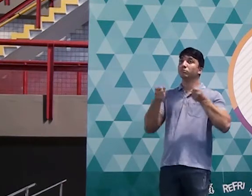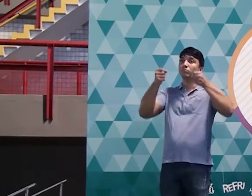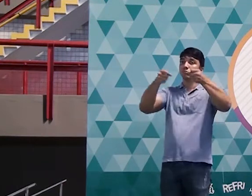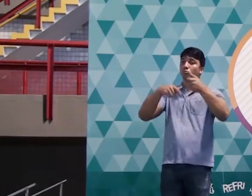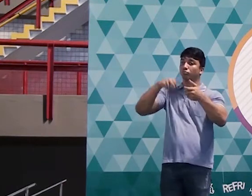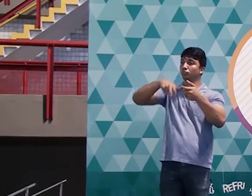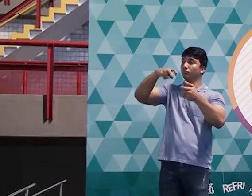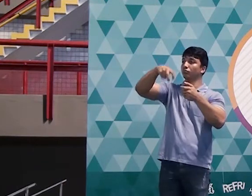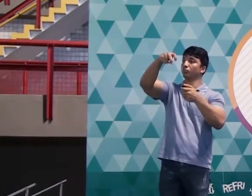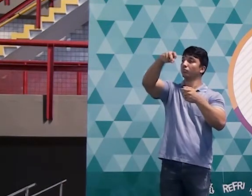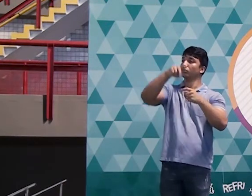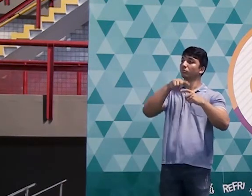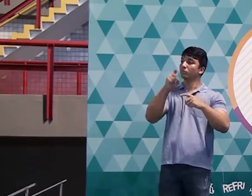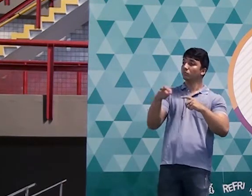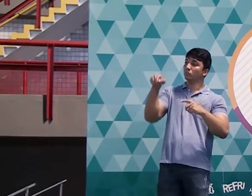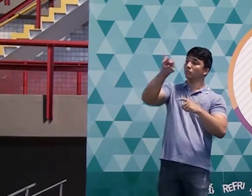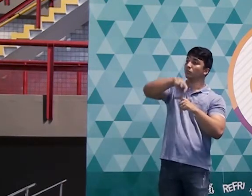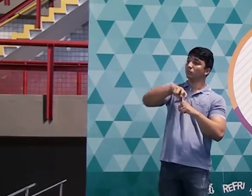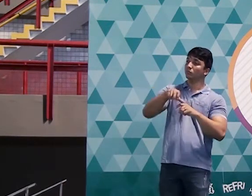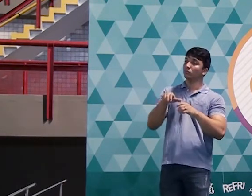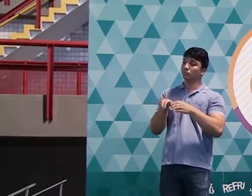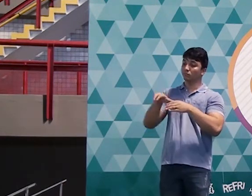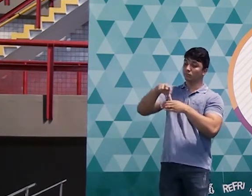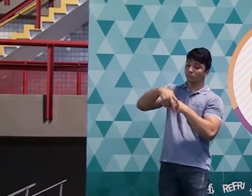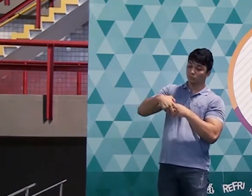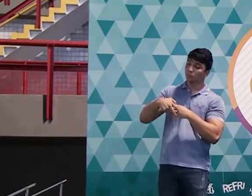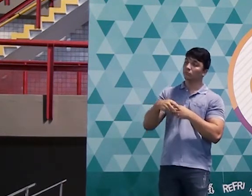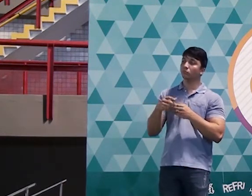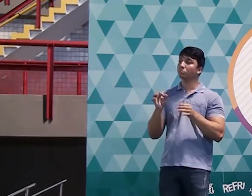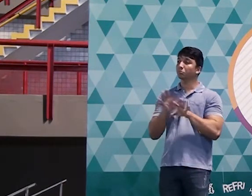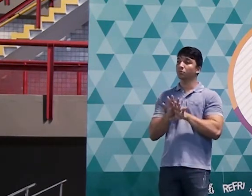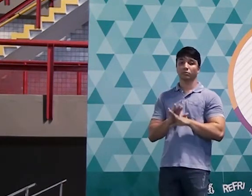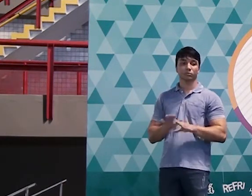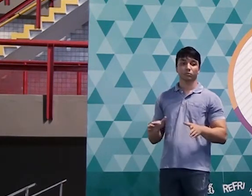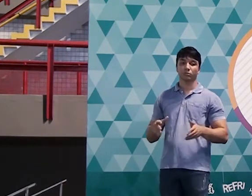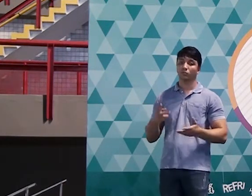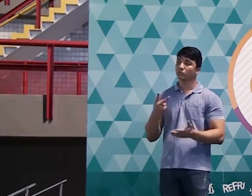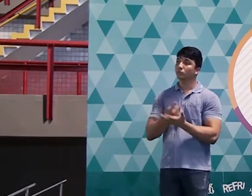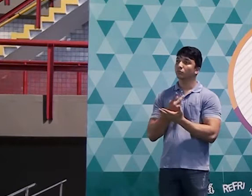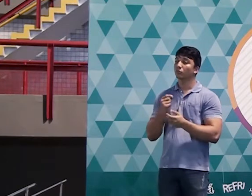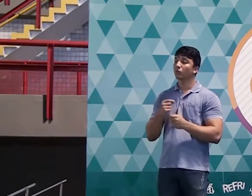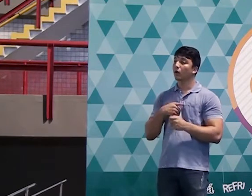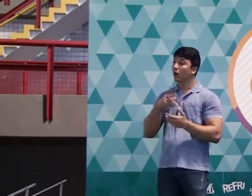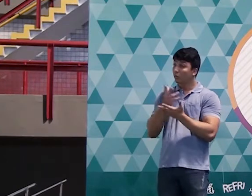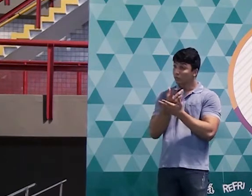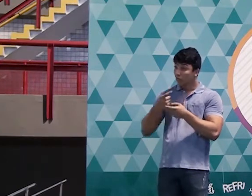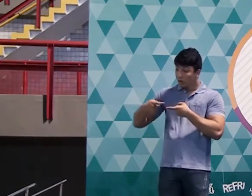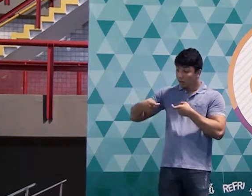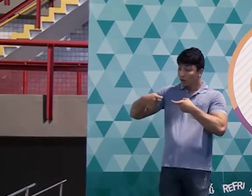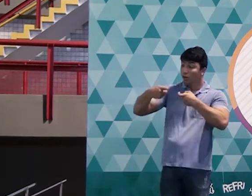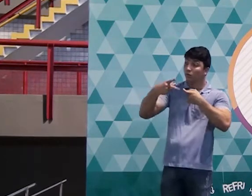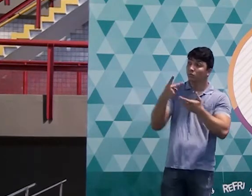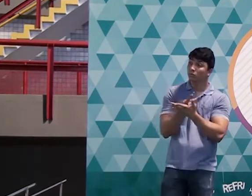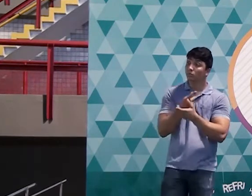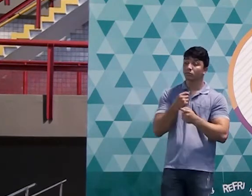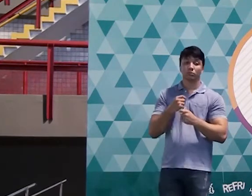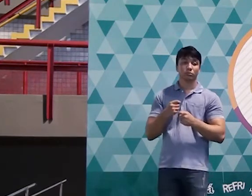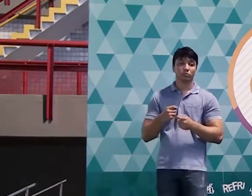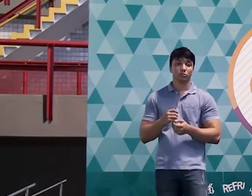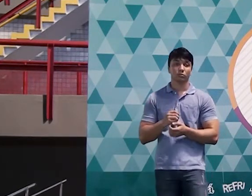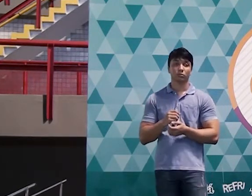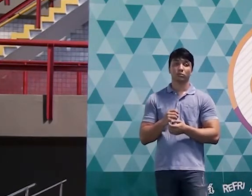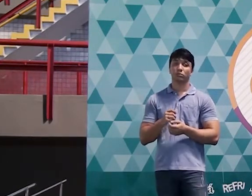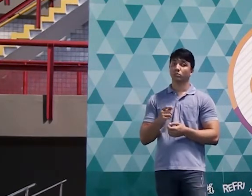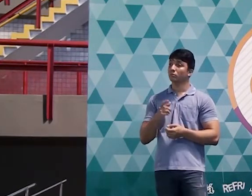subia. E aí subiu. E aí tu acredita que na guerra ficava o pessoal subindo e a gente aqui